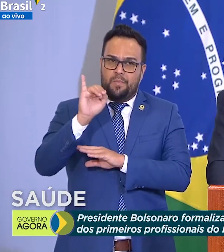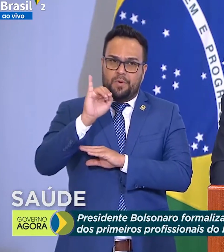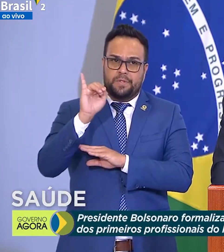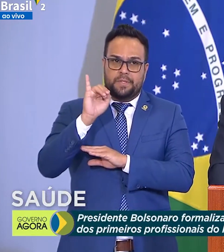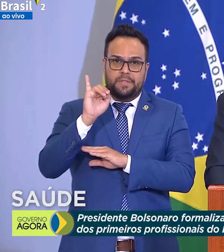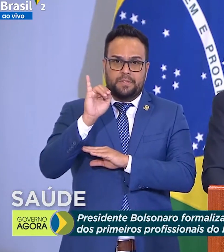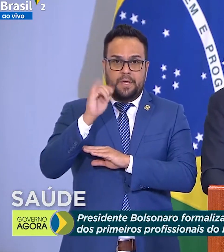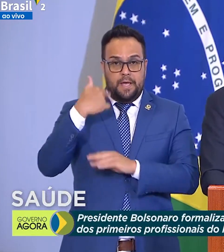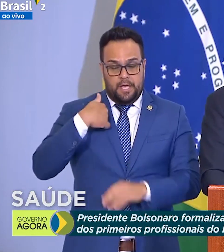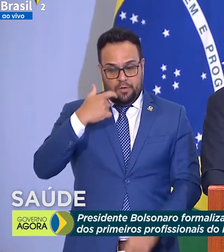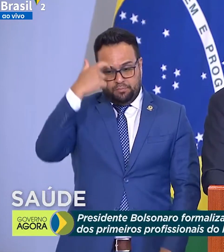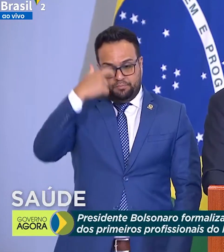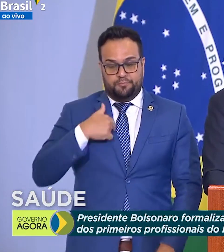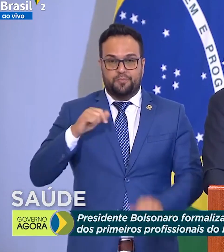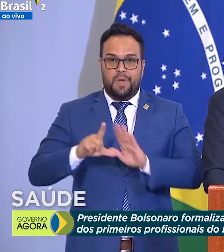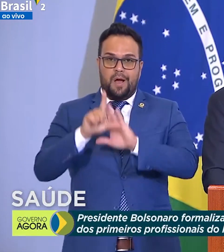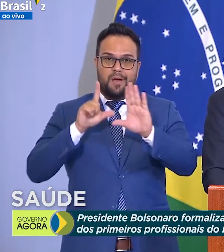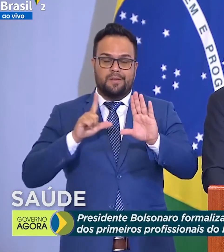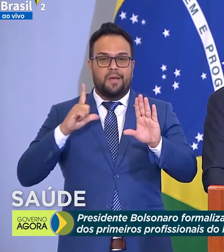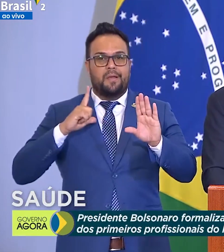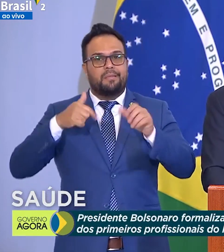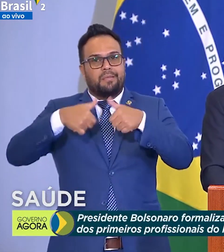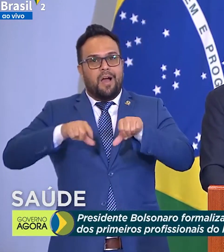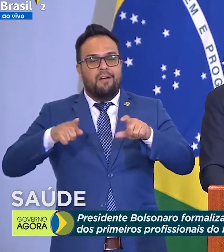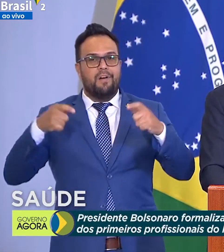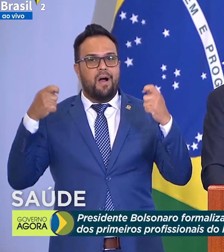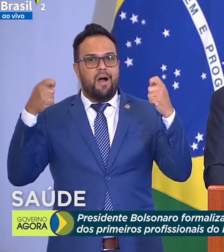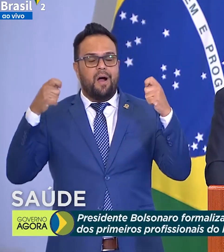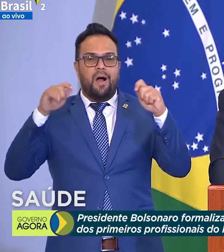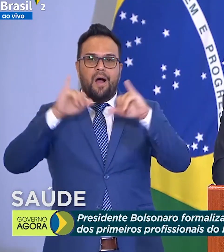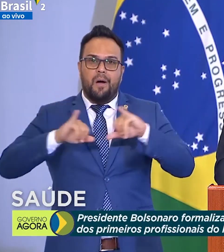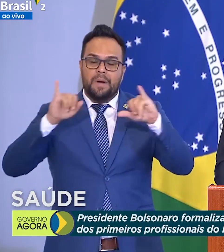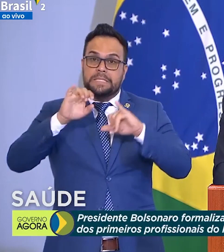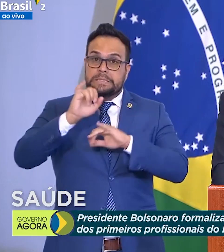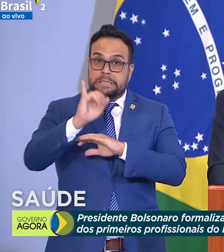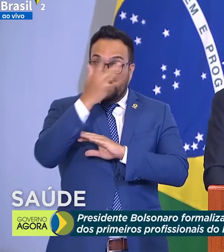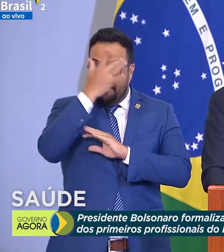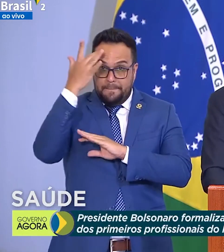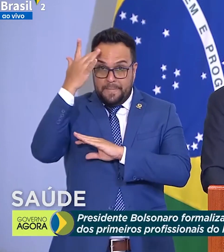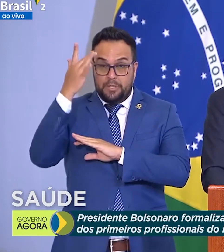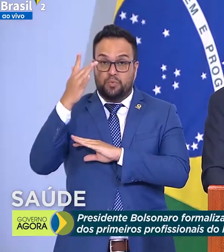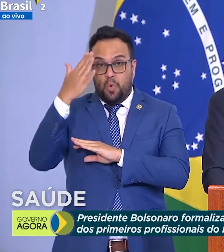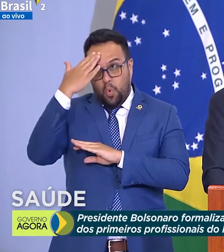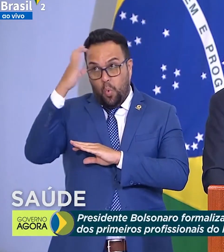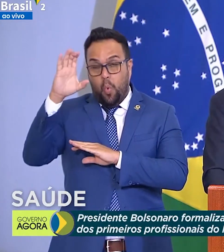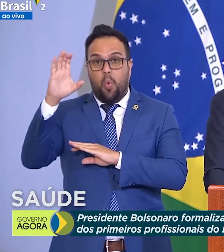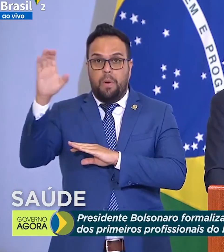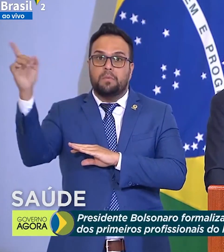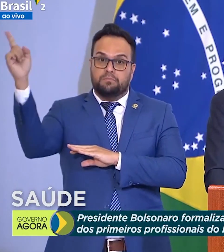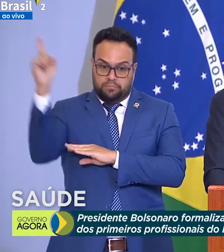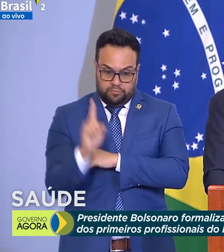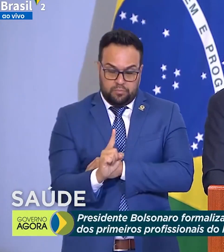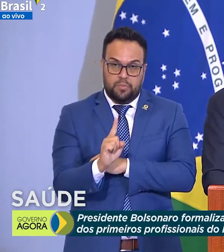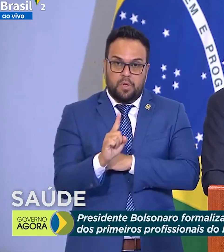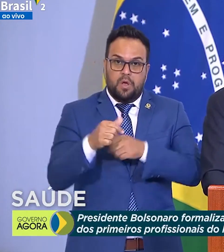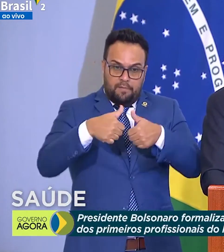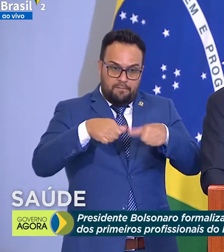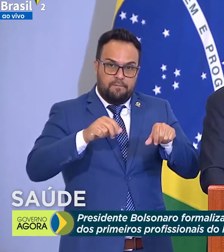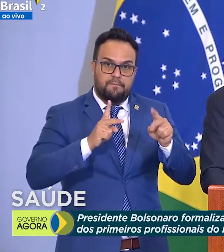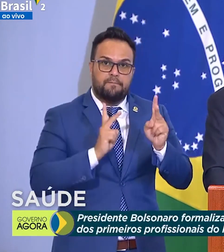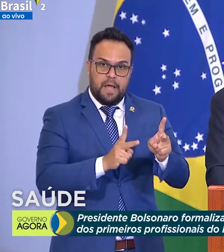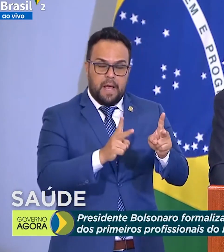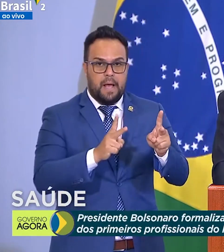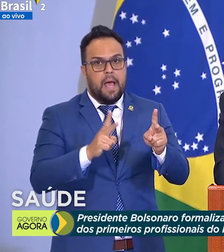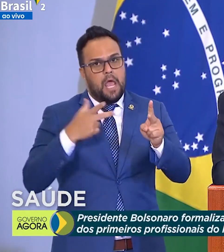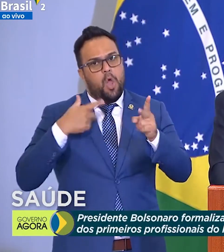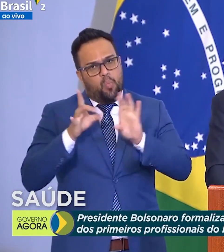Eu, durante a minha pré-campanha, falei que o cubano que porventura ficasse aqui, eu daria asilo para eles, cumpri minha palavra. Mas